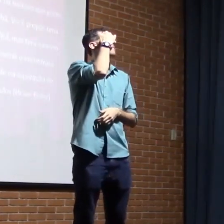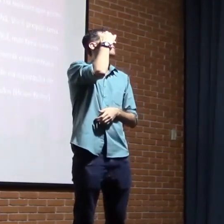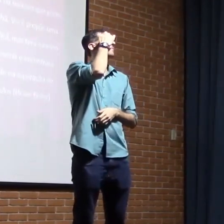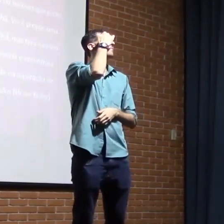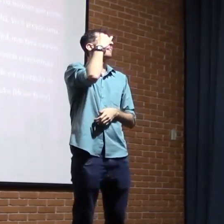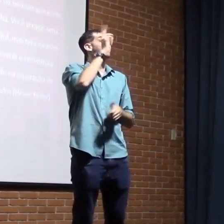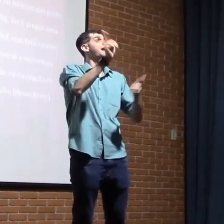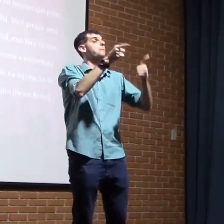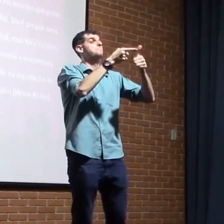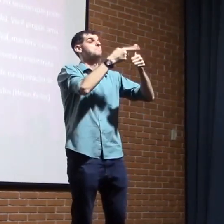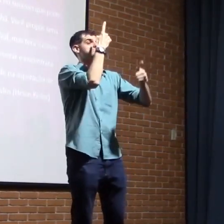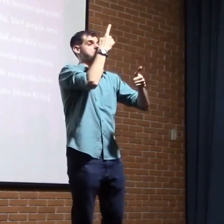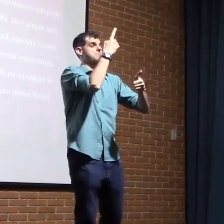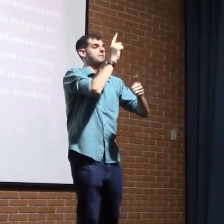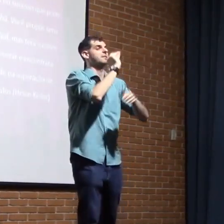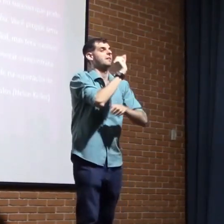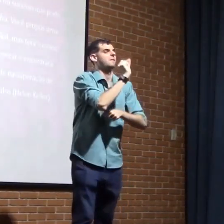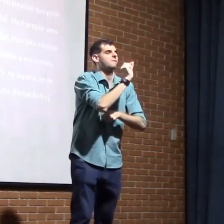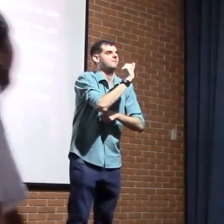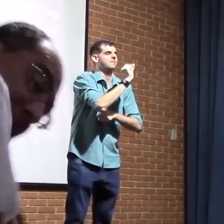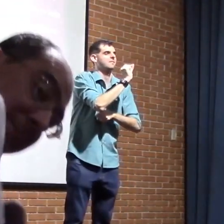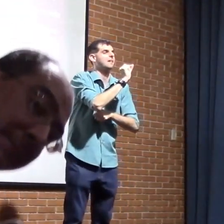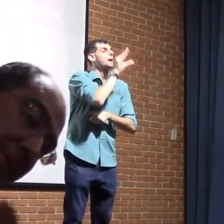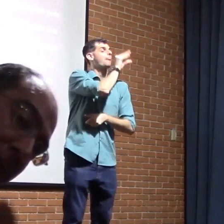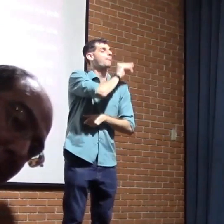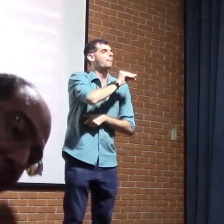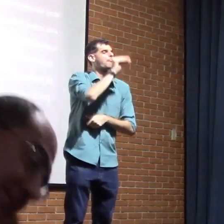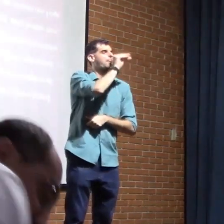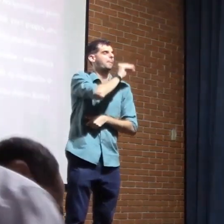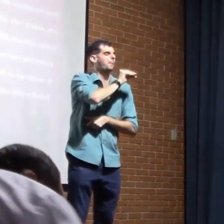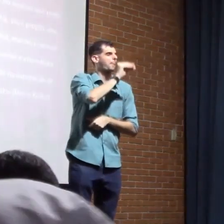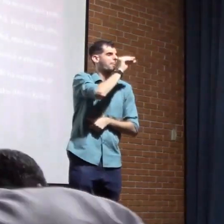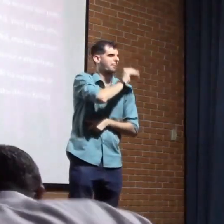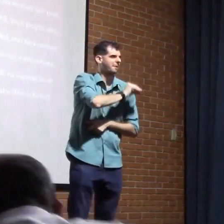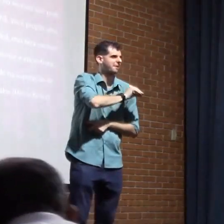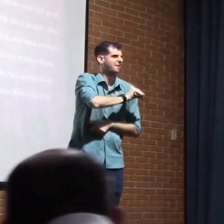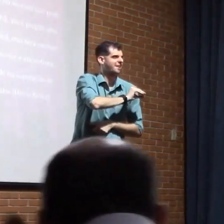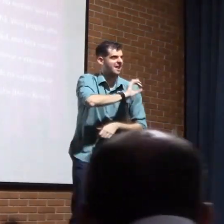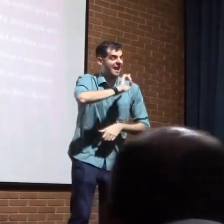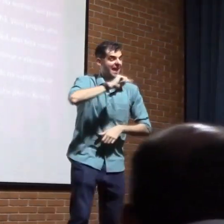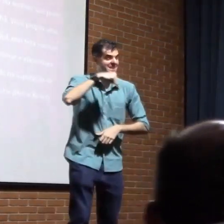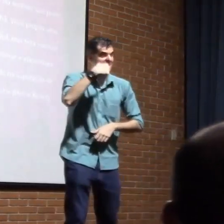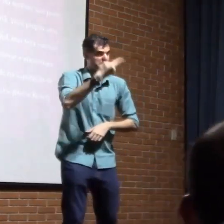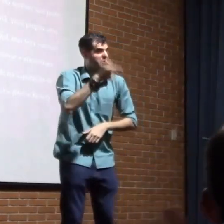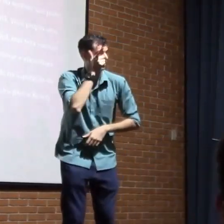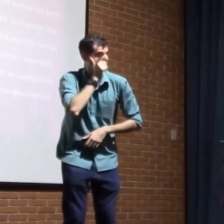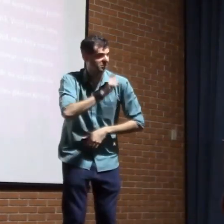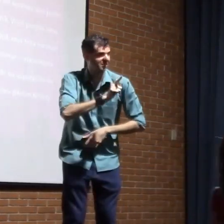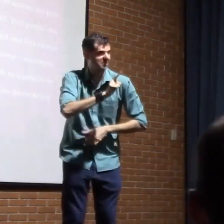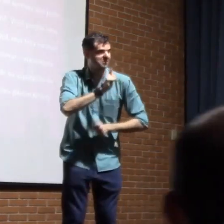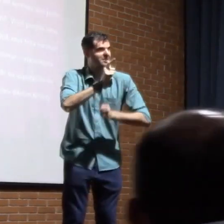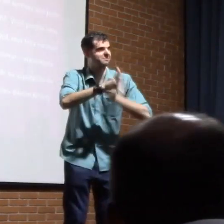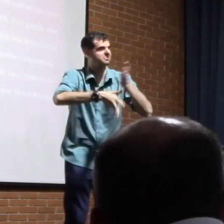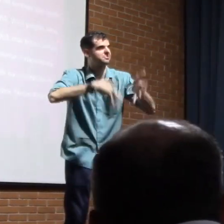um outro exemplo, né, pensar, por exemplo, que a língua oral, né, ela